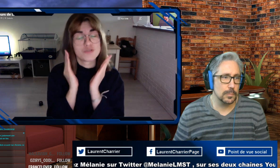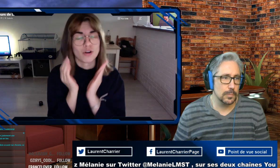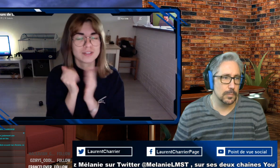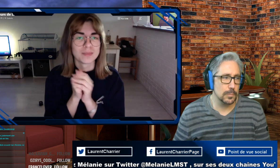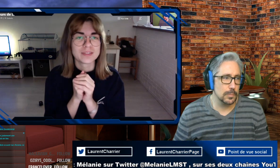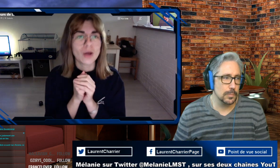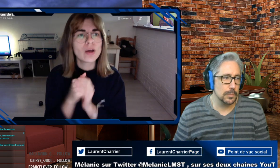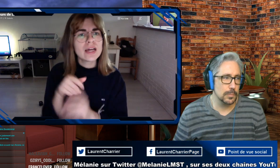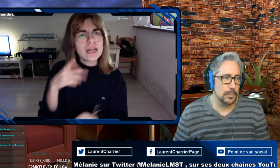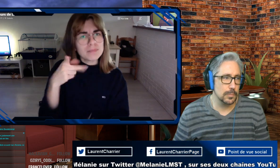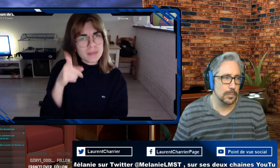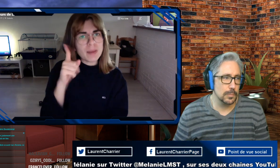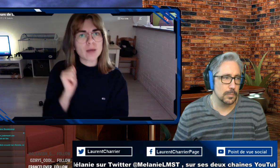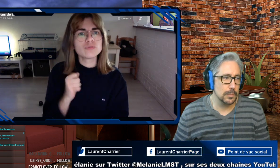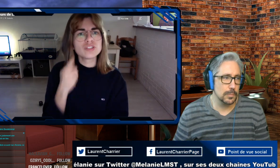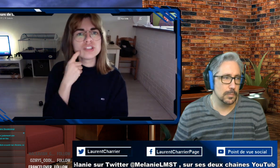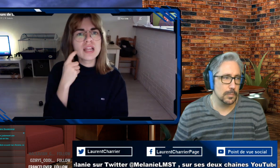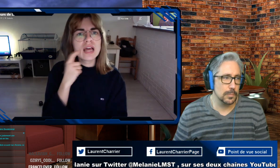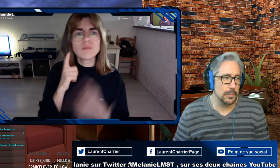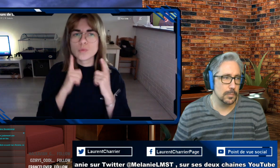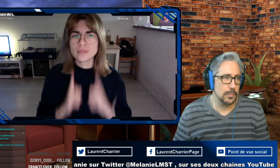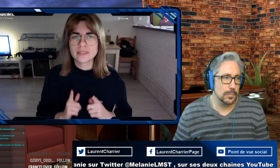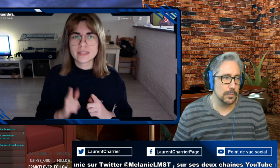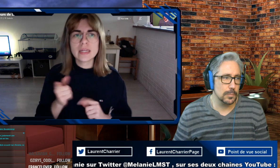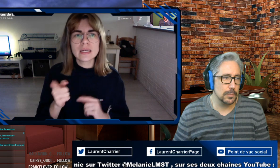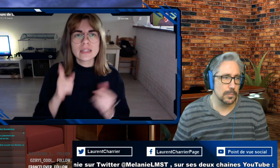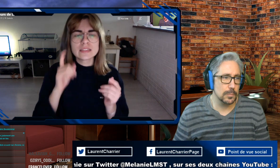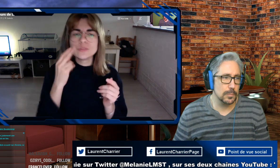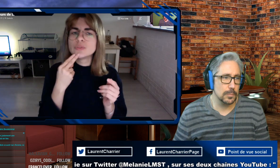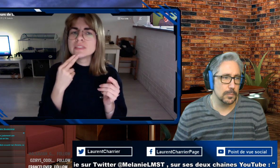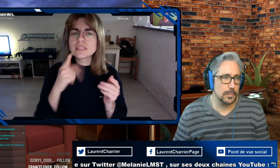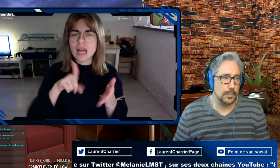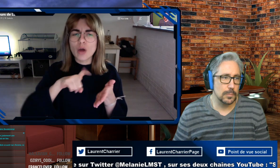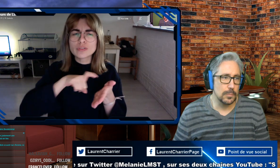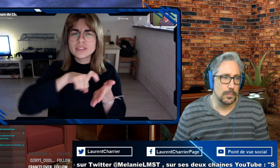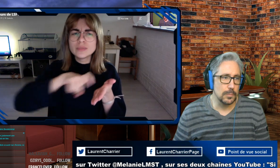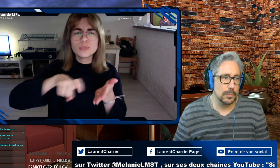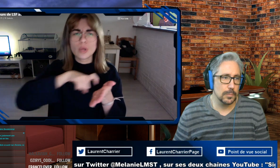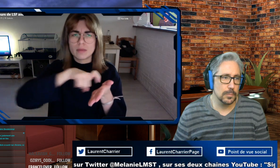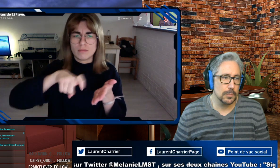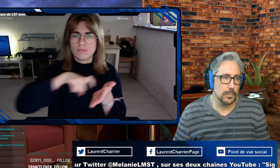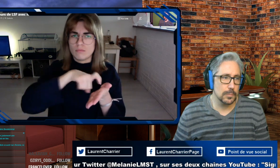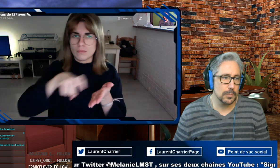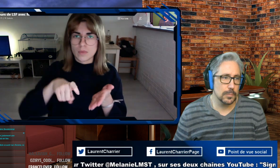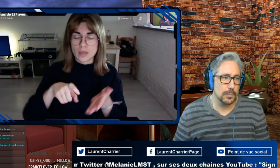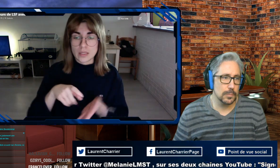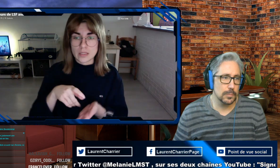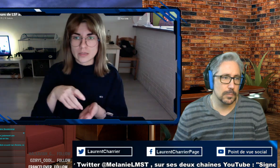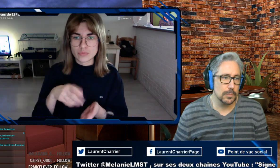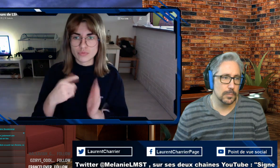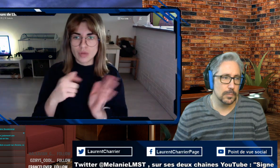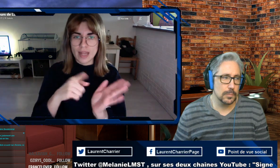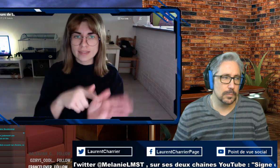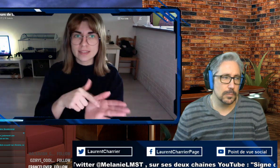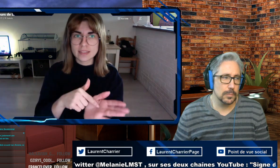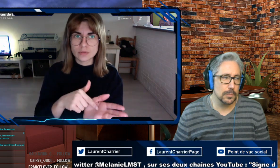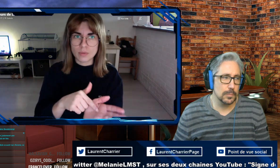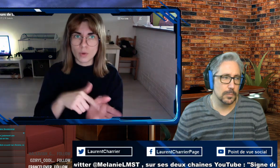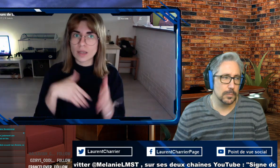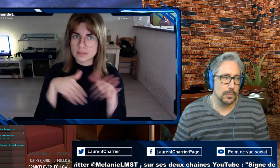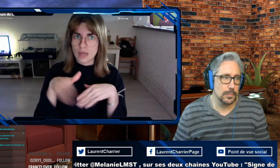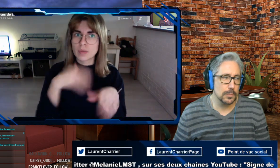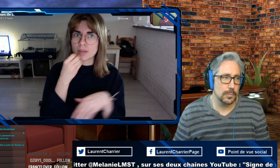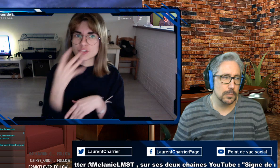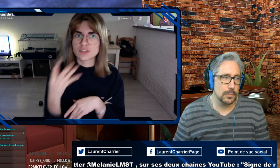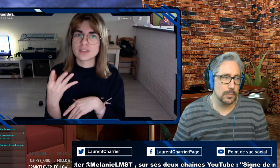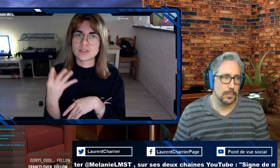c'est chiant dans mes temps. Mais par contre, j'ai une élève au lycée qui utilise un petit bruit. Et du coup, elle a essayé sur moi